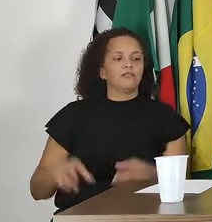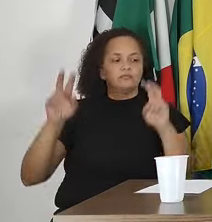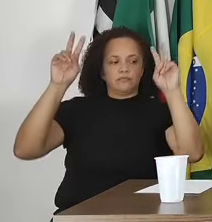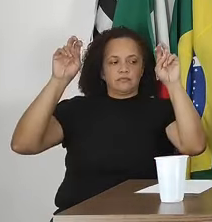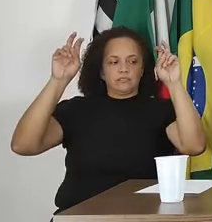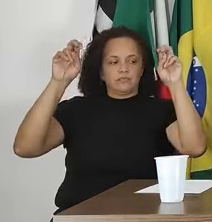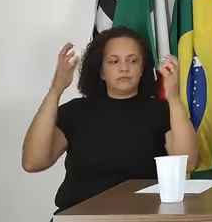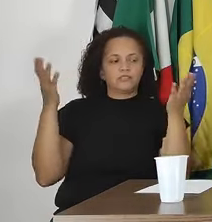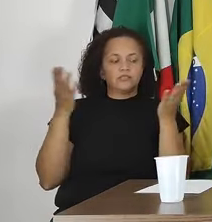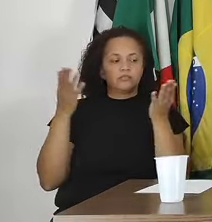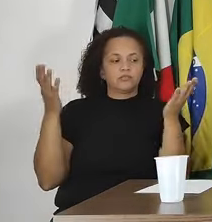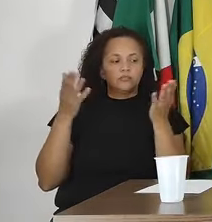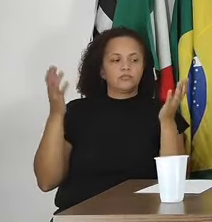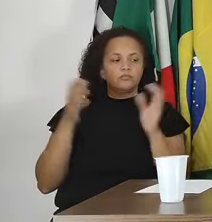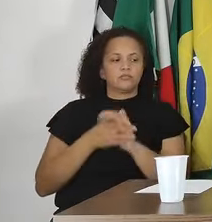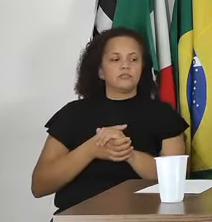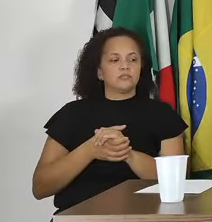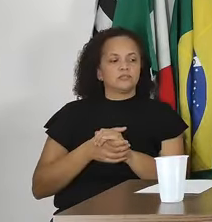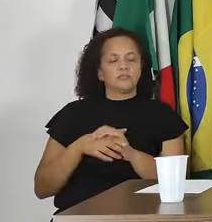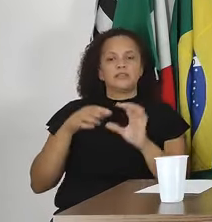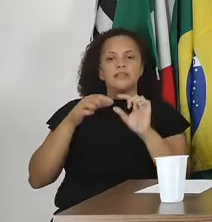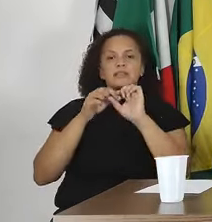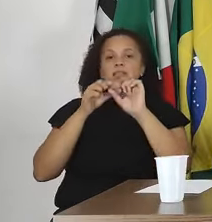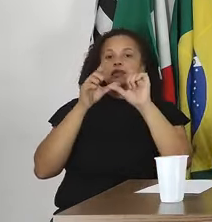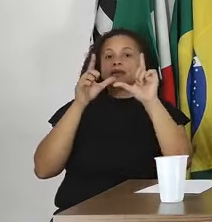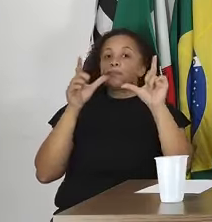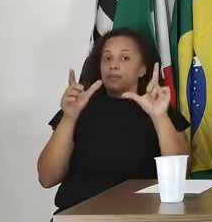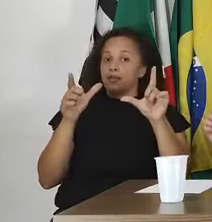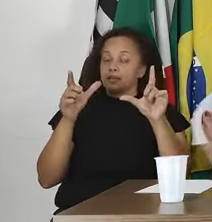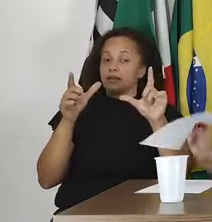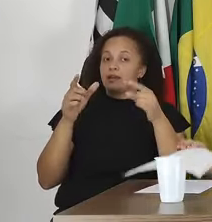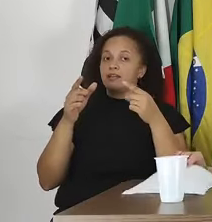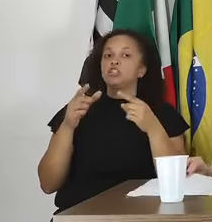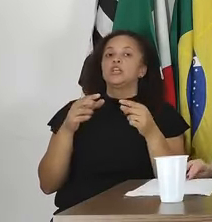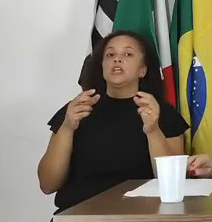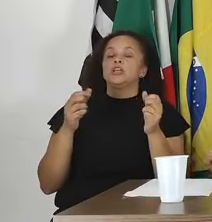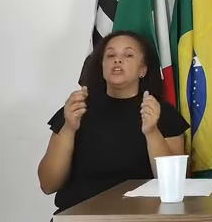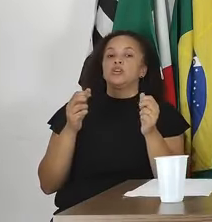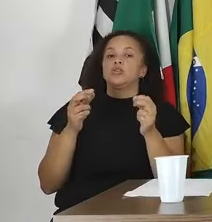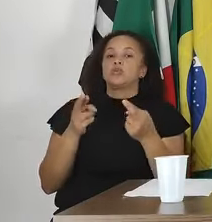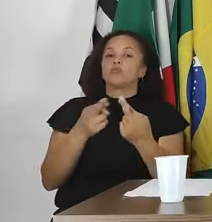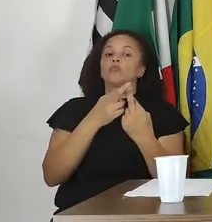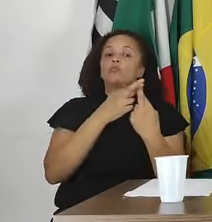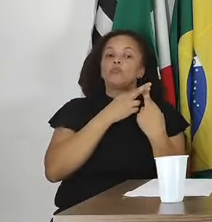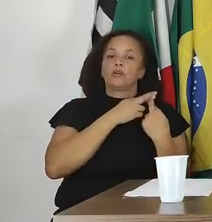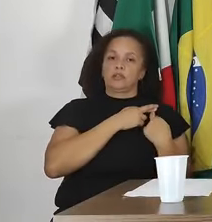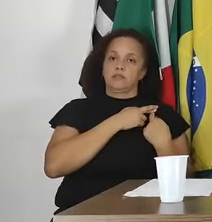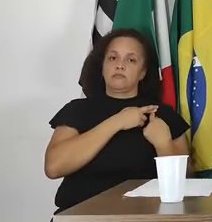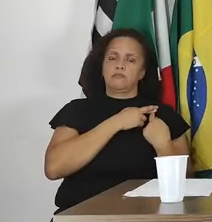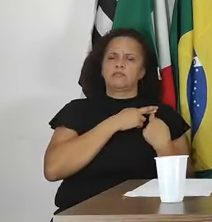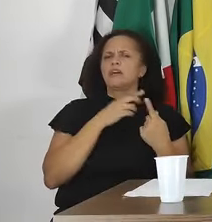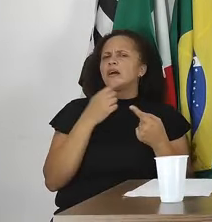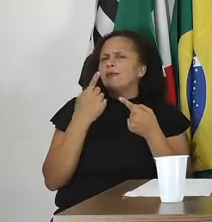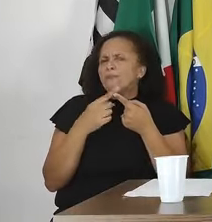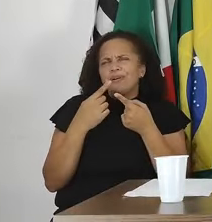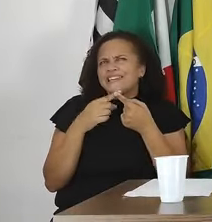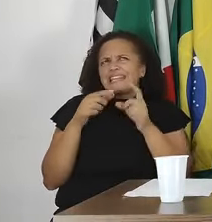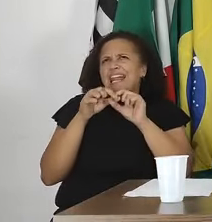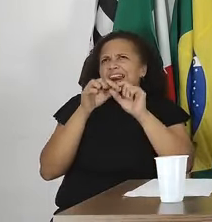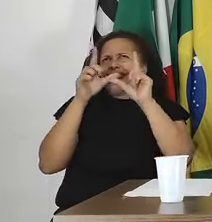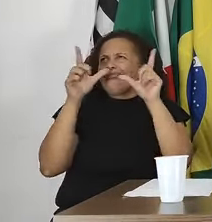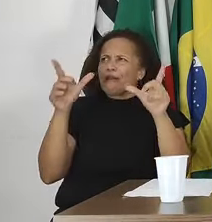de hoje é liberdade com responsabilidade, né? Por que eu escolhi essa